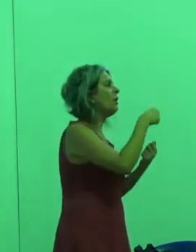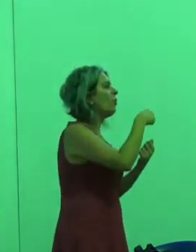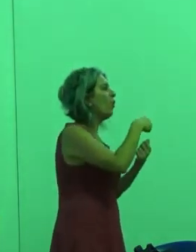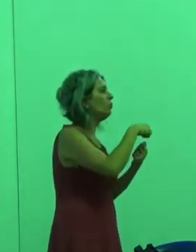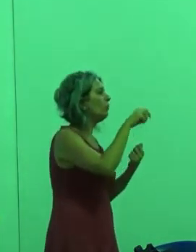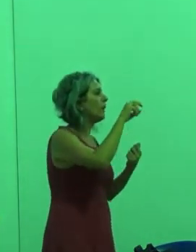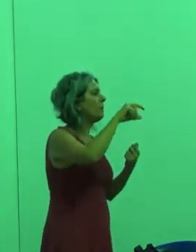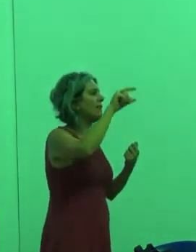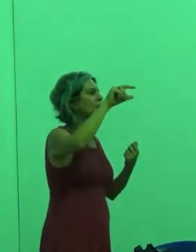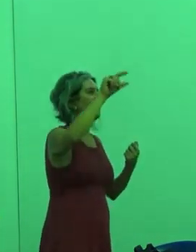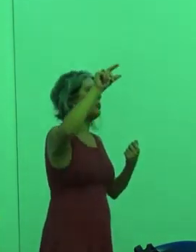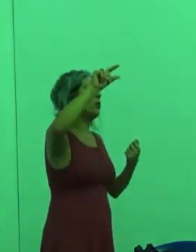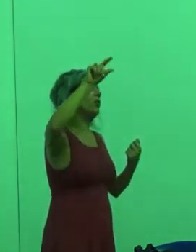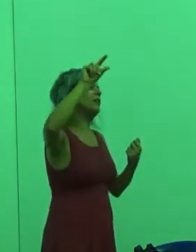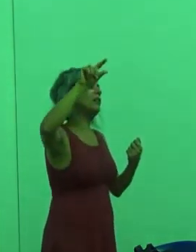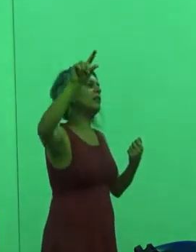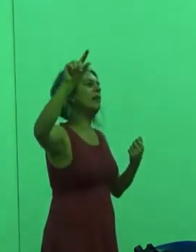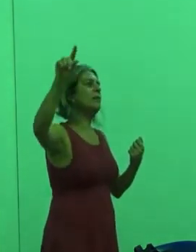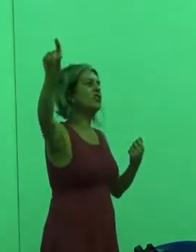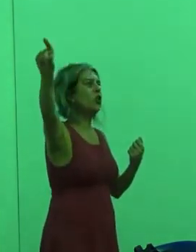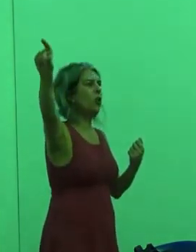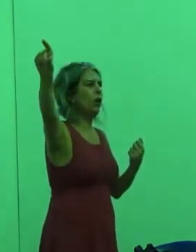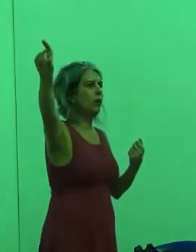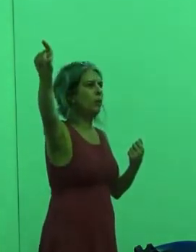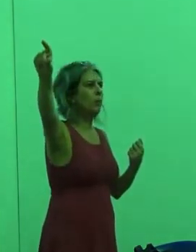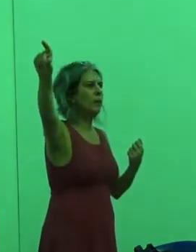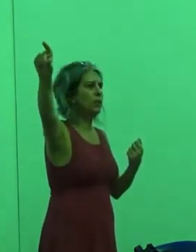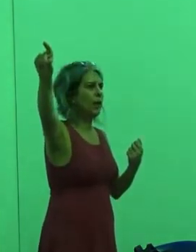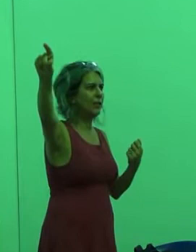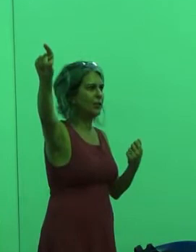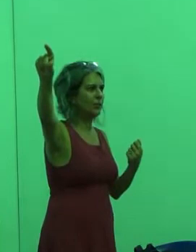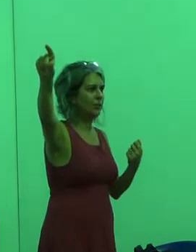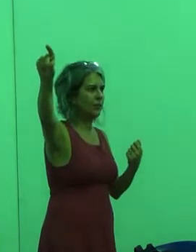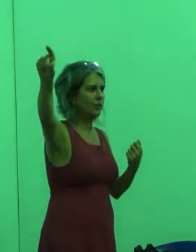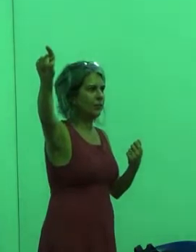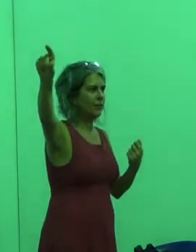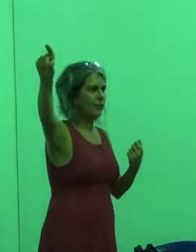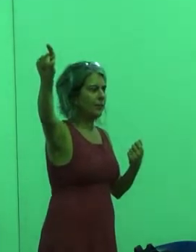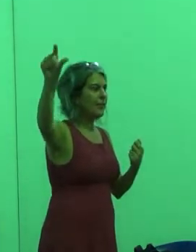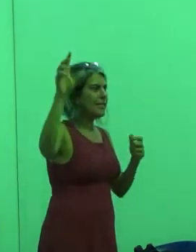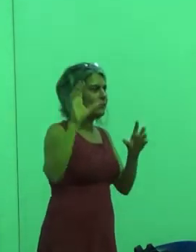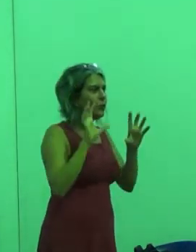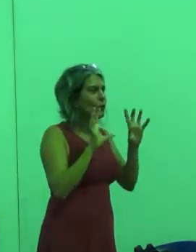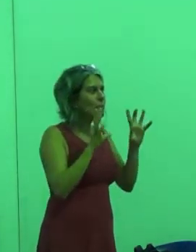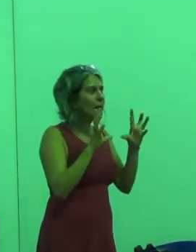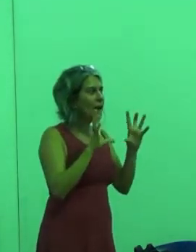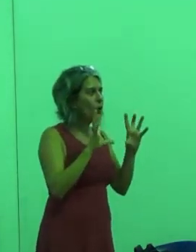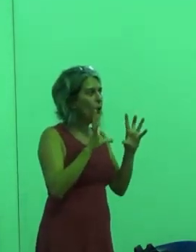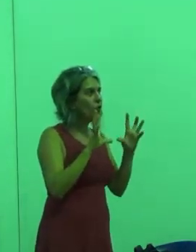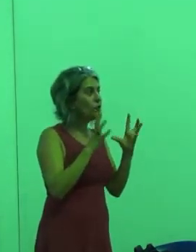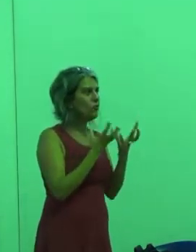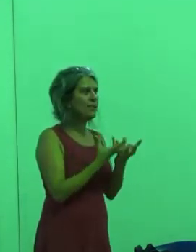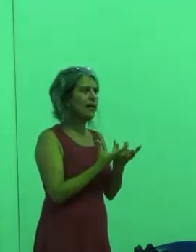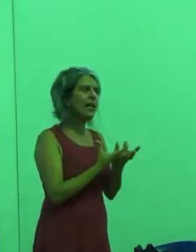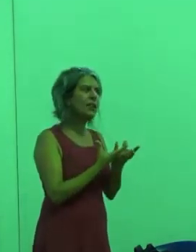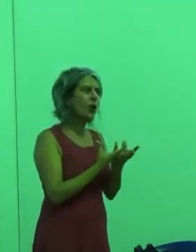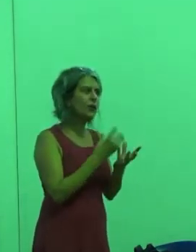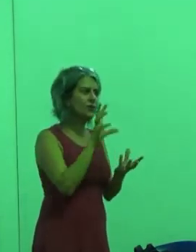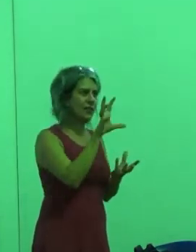meu conto para ele participar de uma coletânea que vai para a escola, como paradidático. são todos percursos consagratórios esses